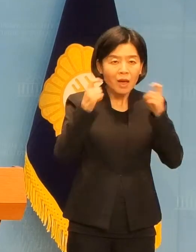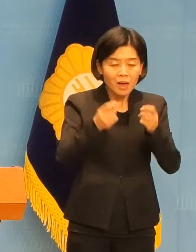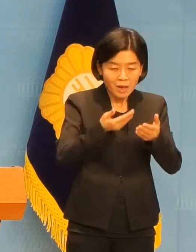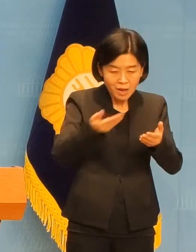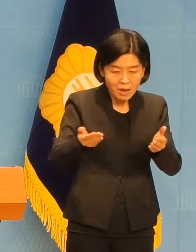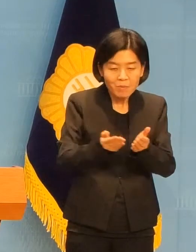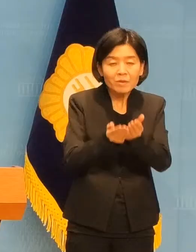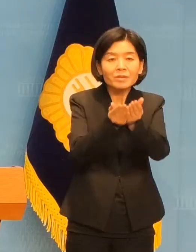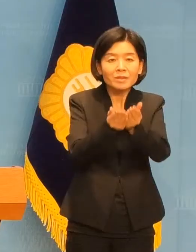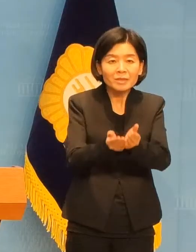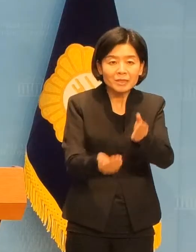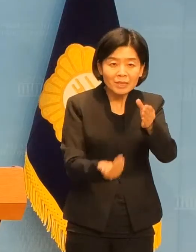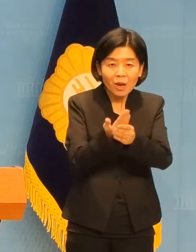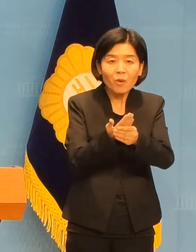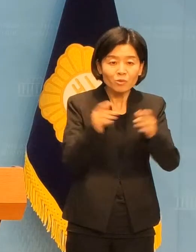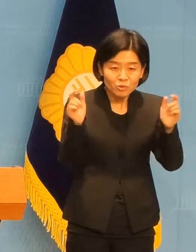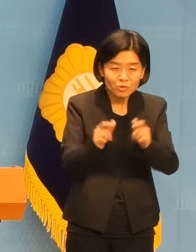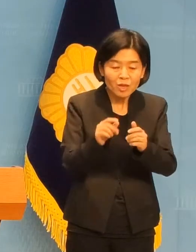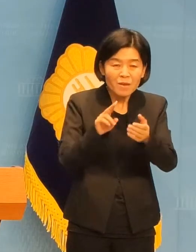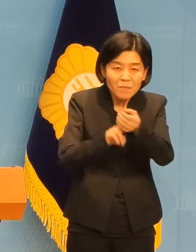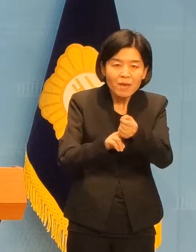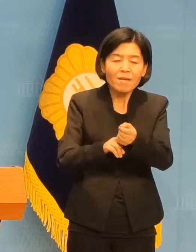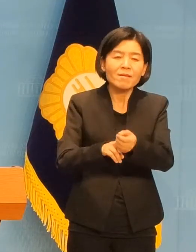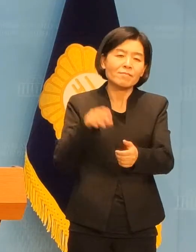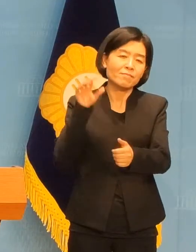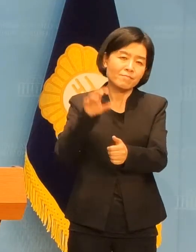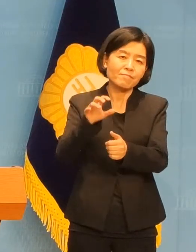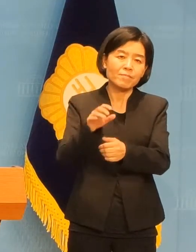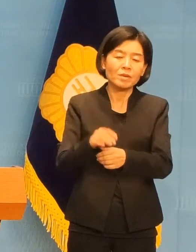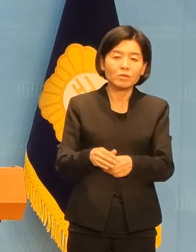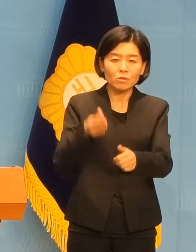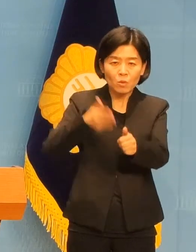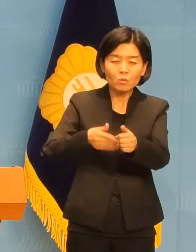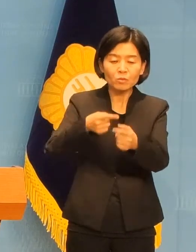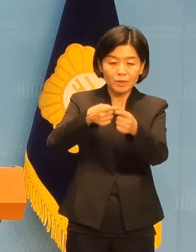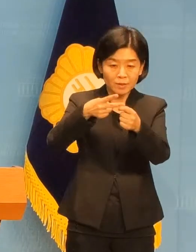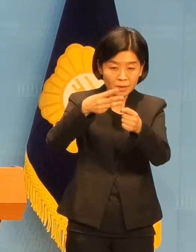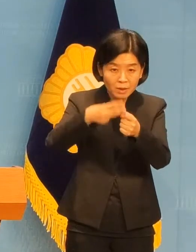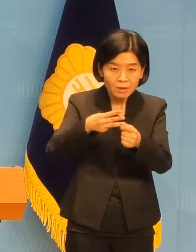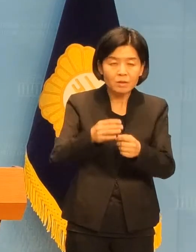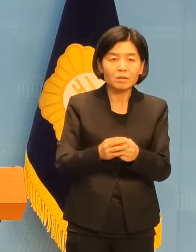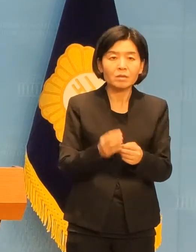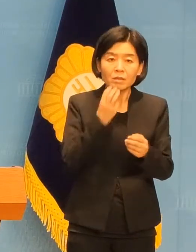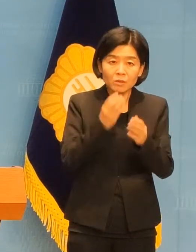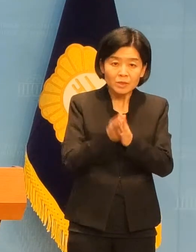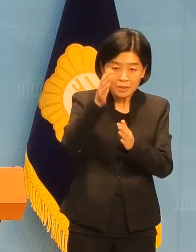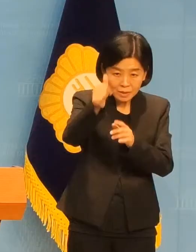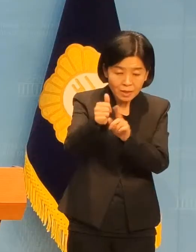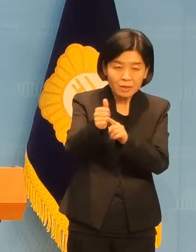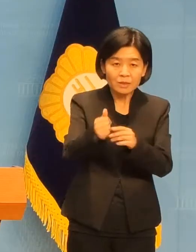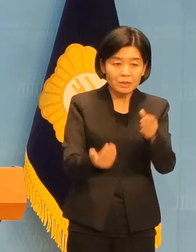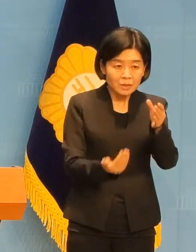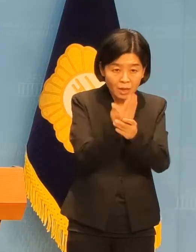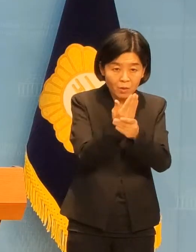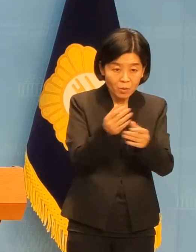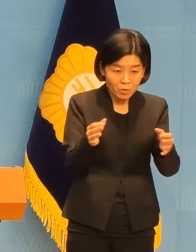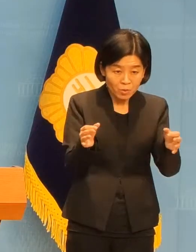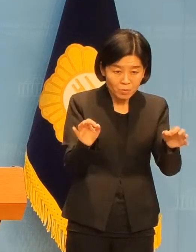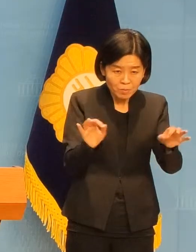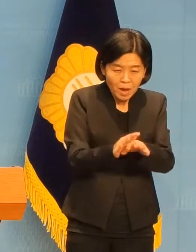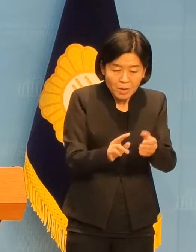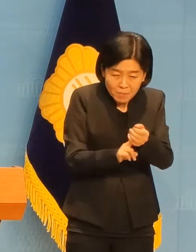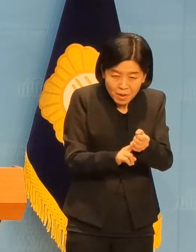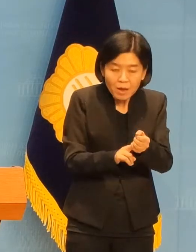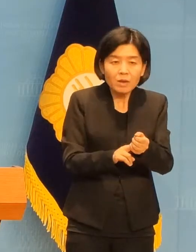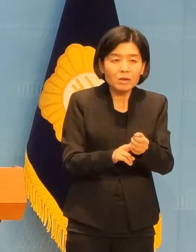강력히 규탄하며 다음에 3가지를 요구합니다. 먼저 오세훈 서울시장은 사고 사실을 은폐한 것에 머리 숙여 서울